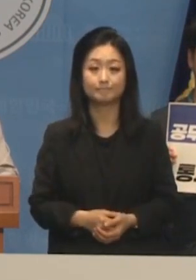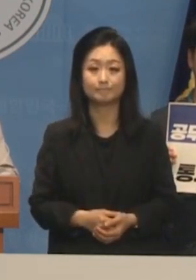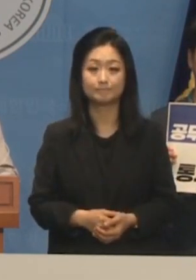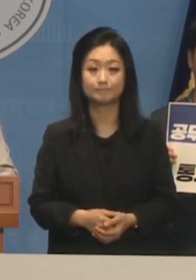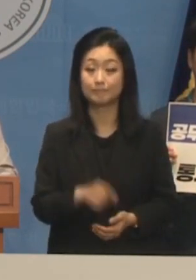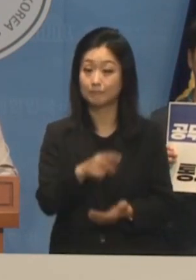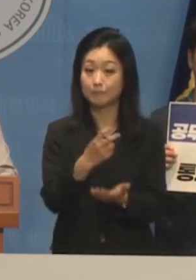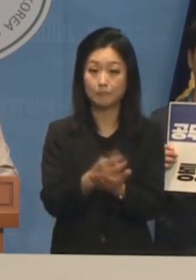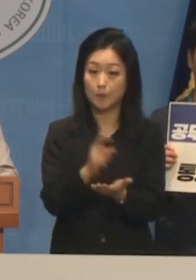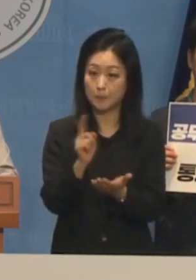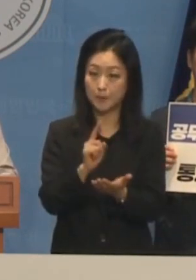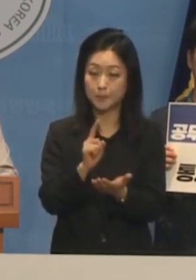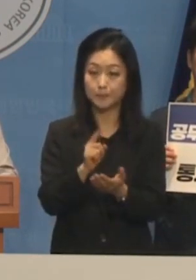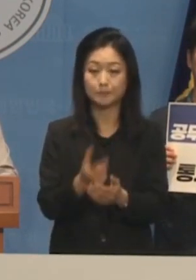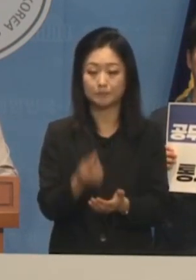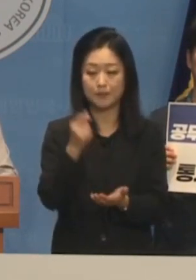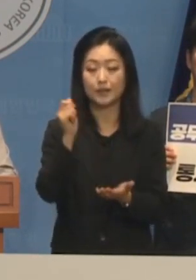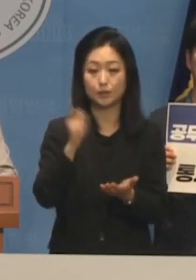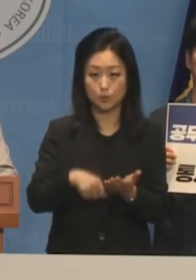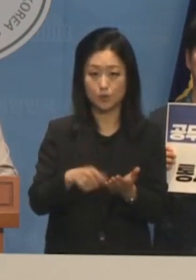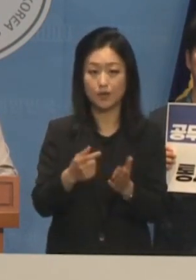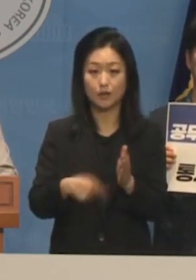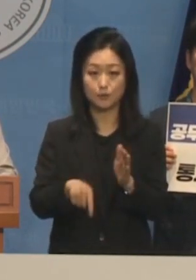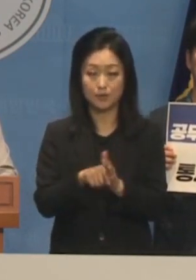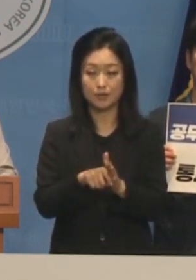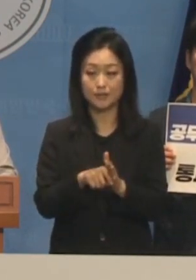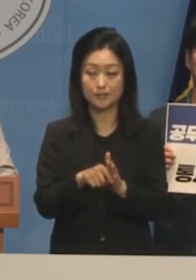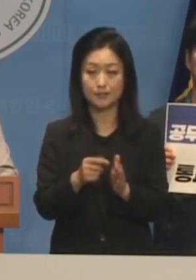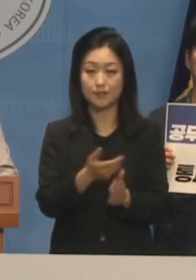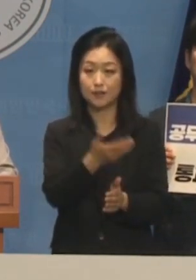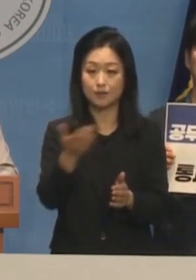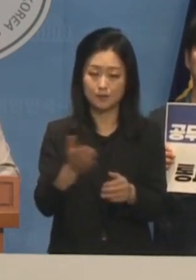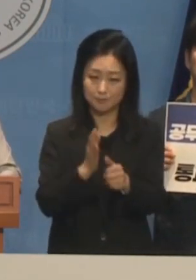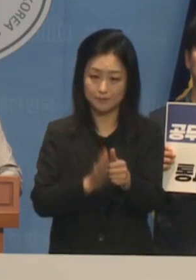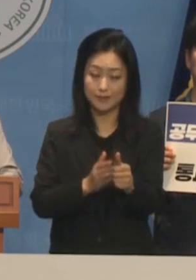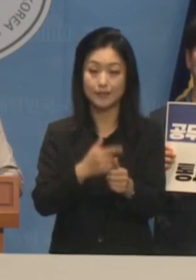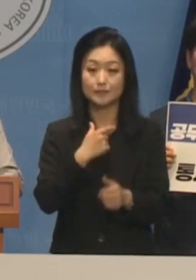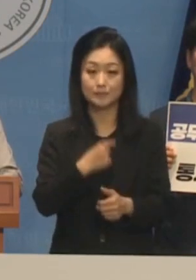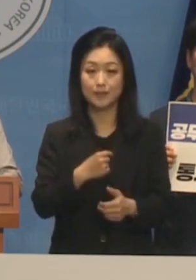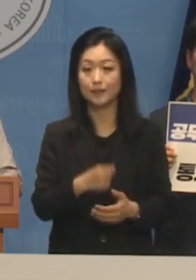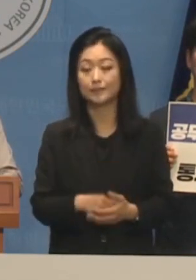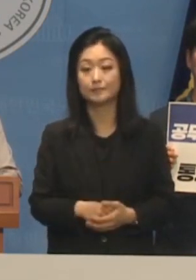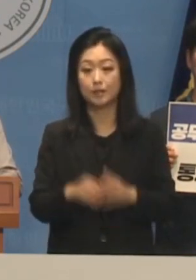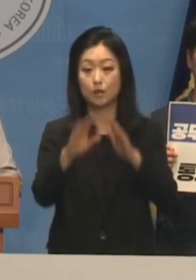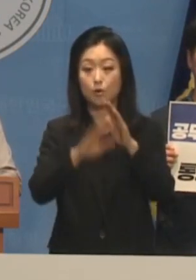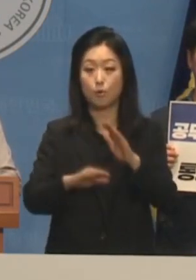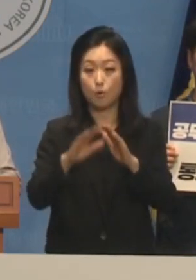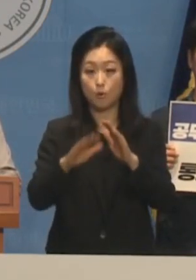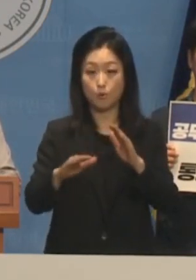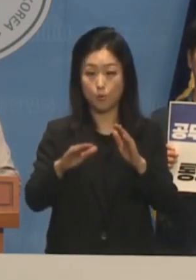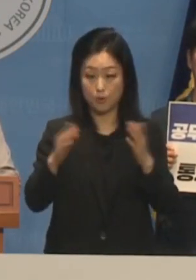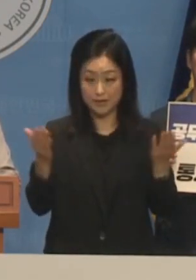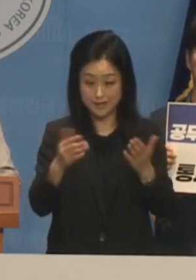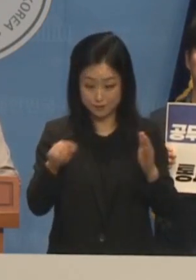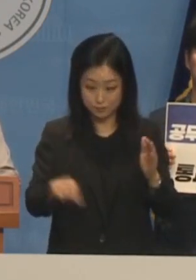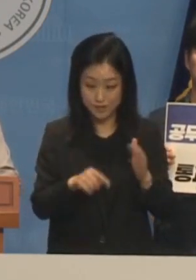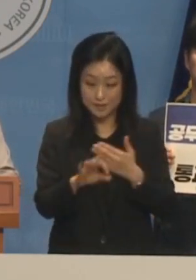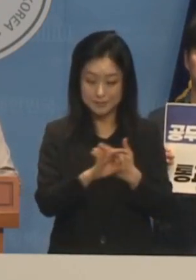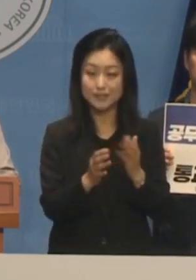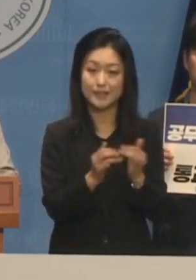이 법안이 조속히 통과되기를 간절히 바랍니다. 공공부문 비정규직